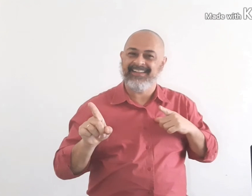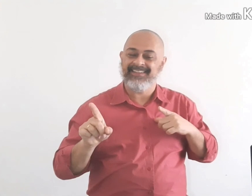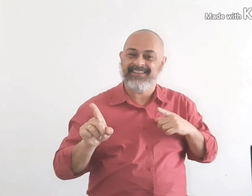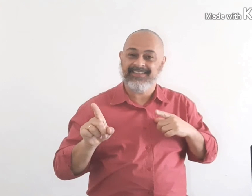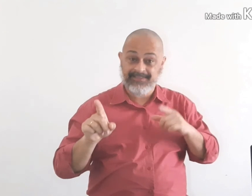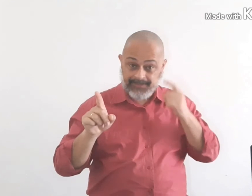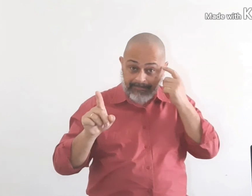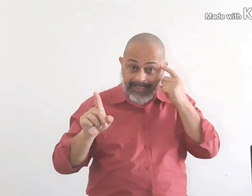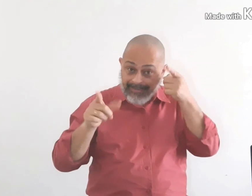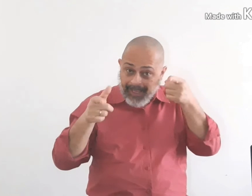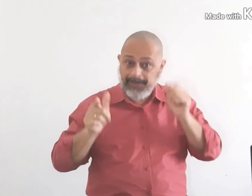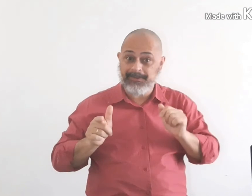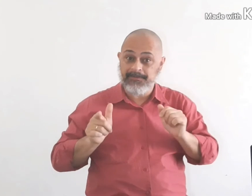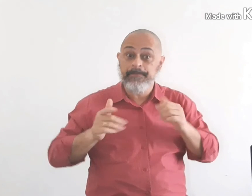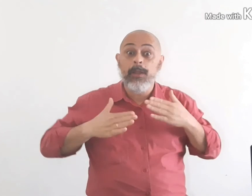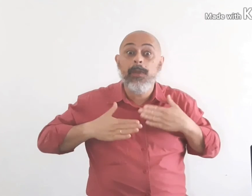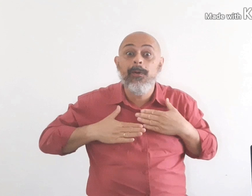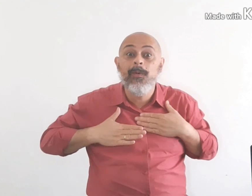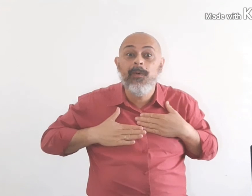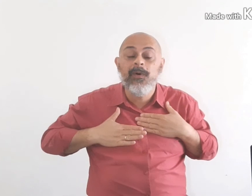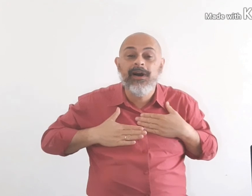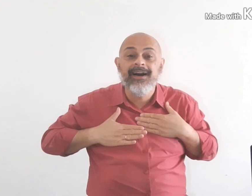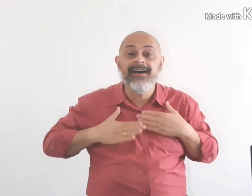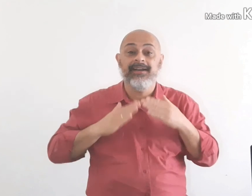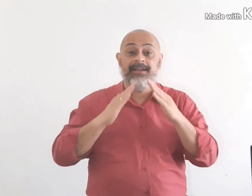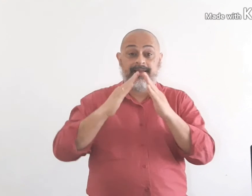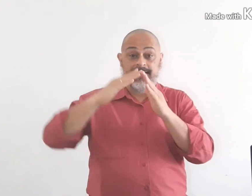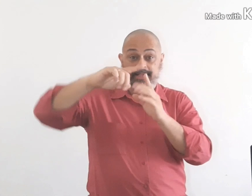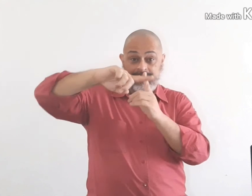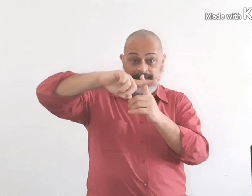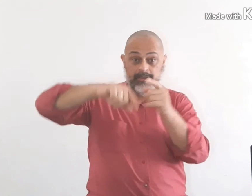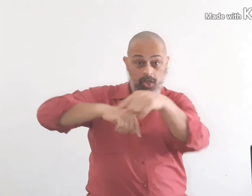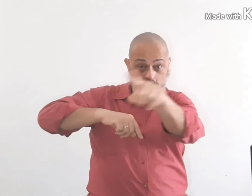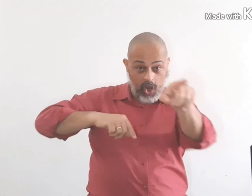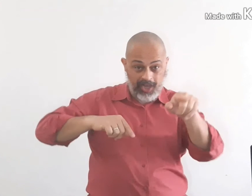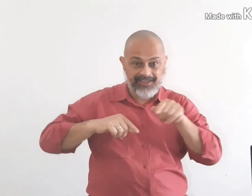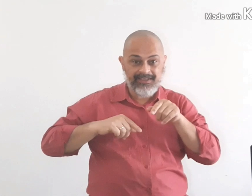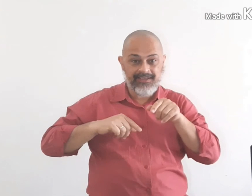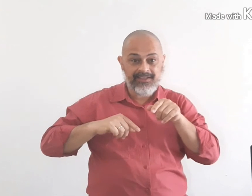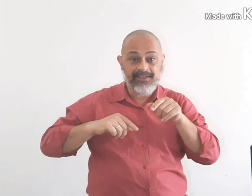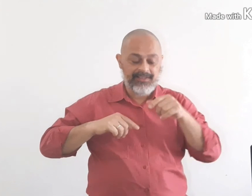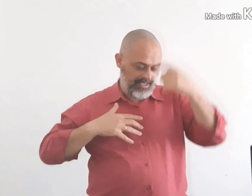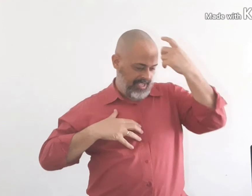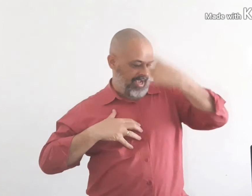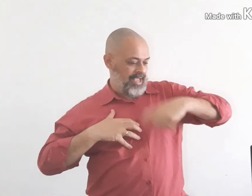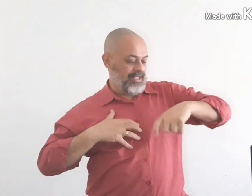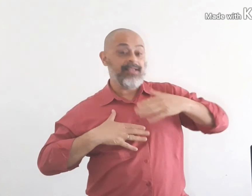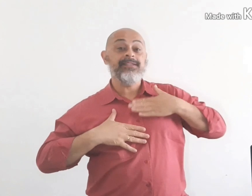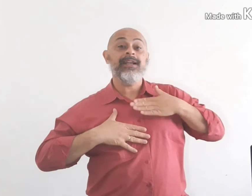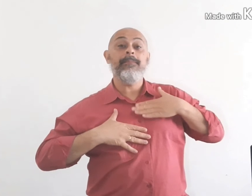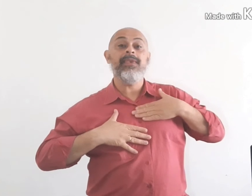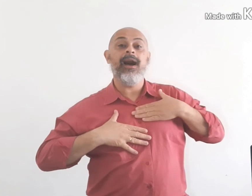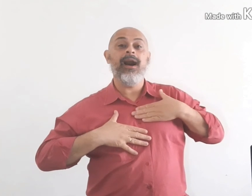perfil eu, como igreja, quero ter escrito pelo Senhor sobre a